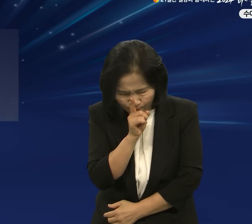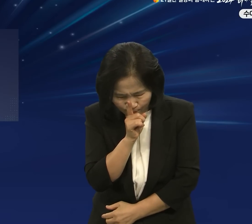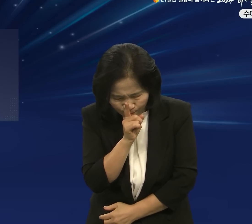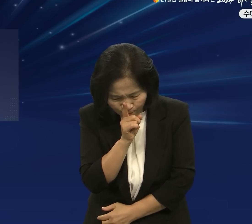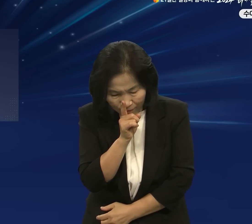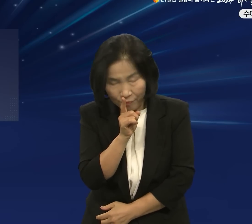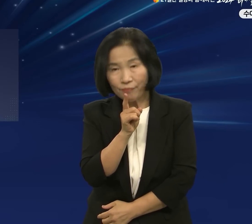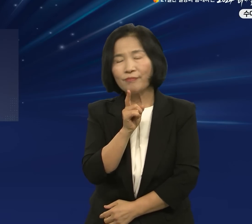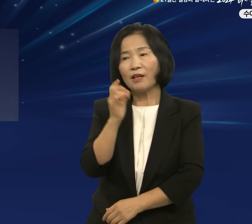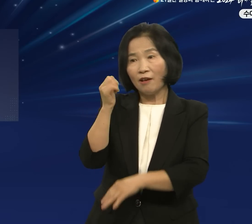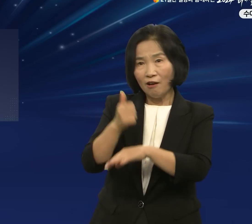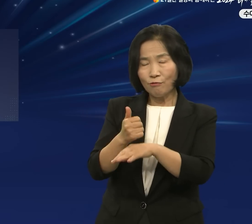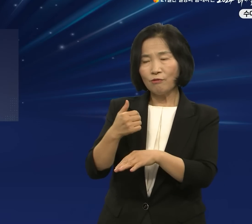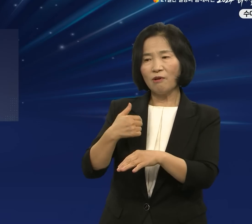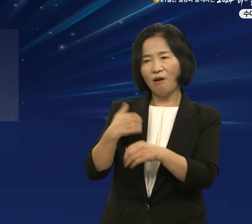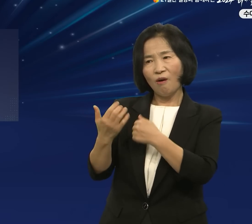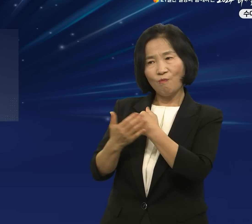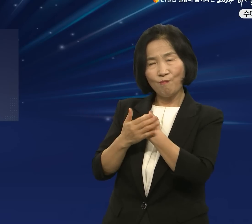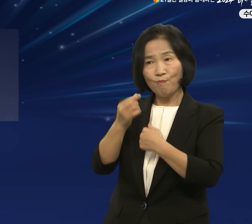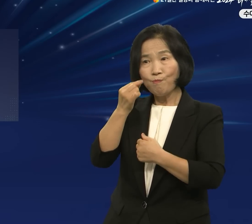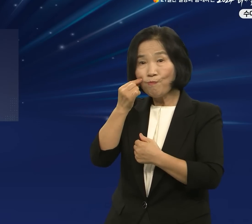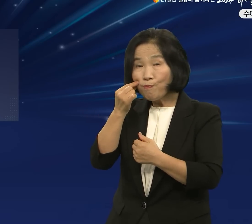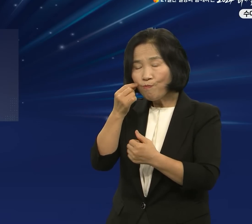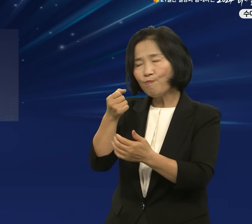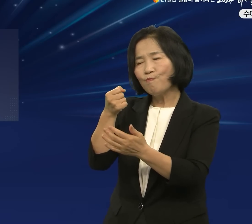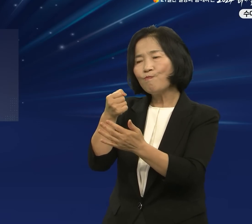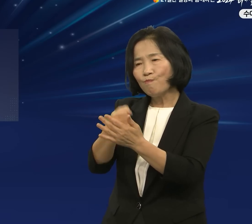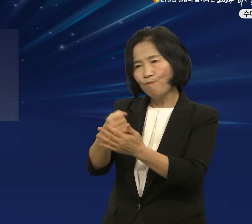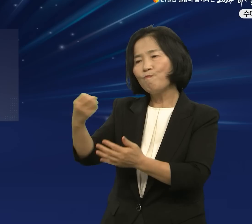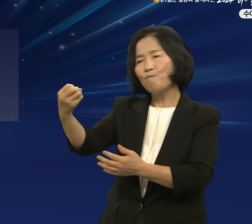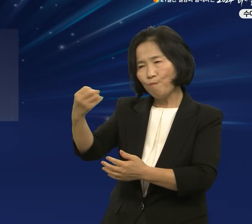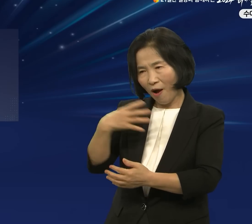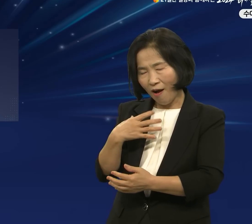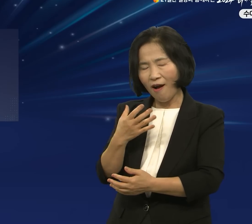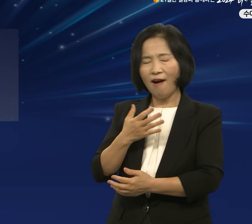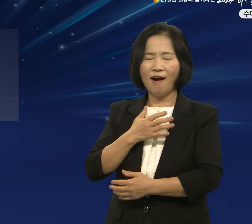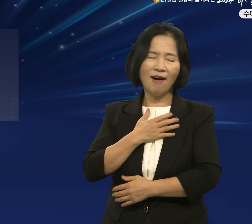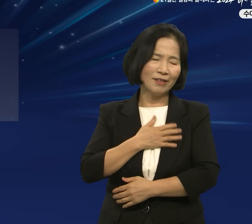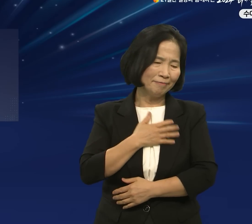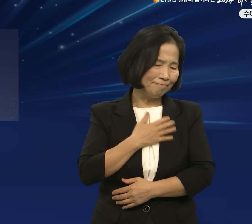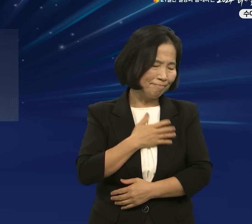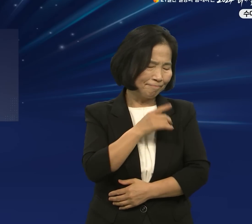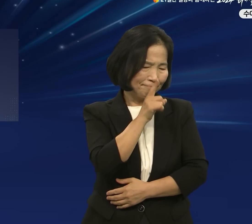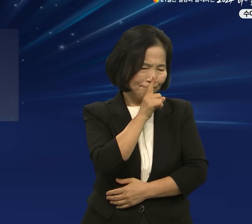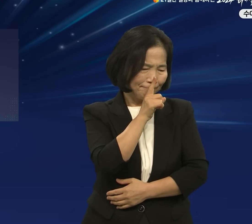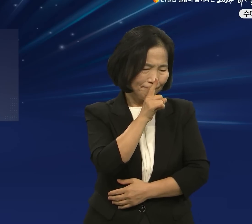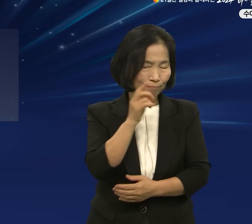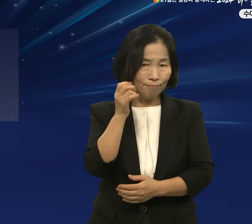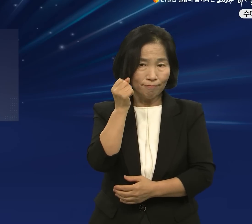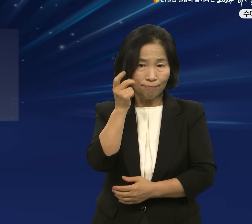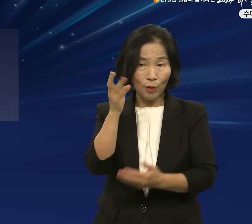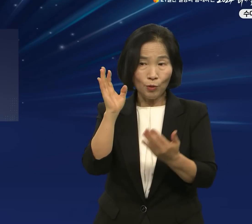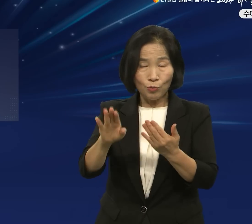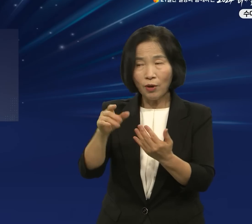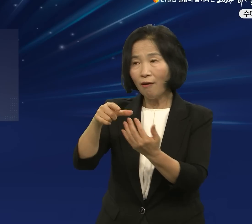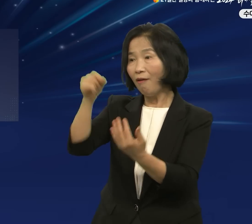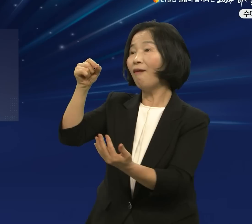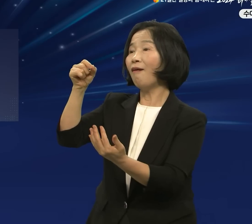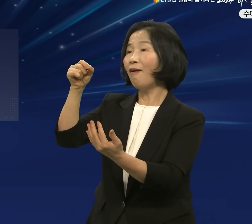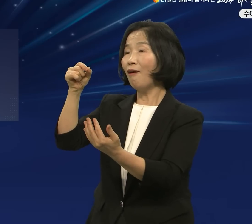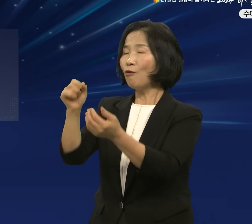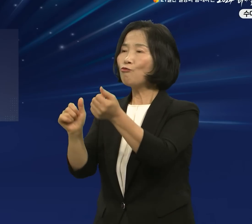선정이 안 됐다는 연락을 받았습니다. 그런데 놀랍게도 몇 달 뒤에 후보로 선정이 되었다는 소식을